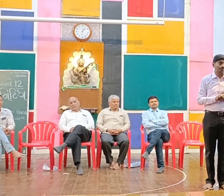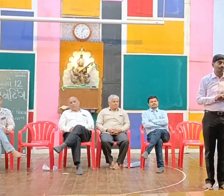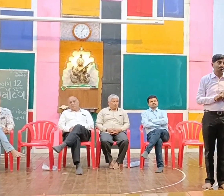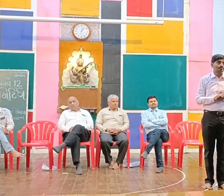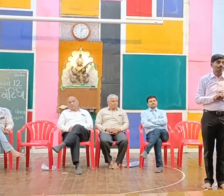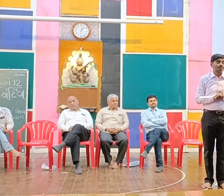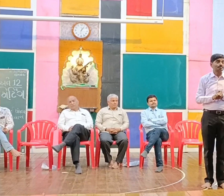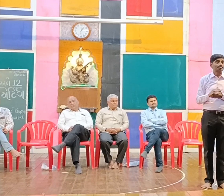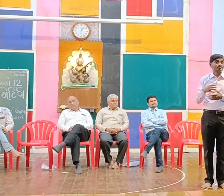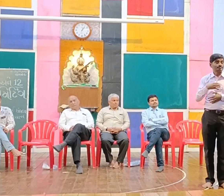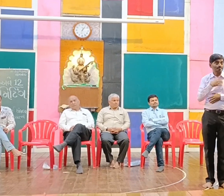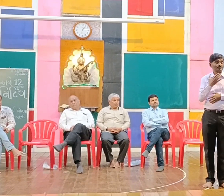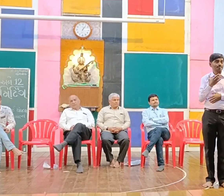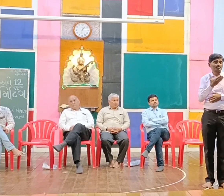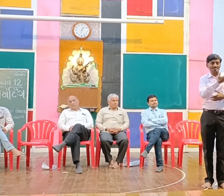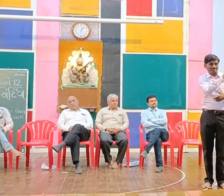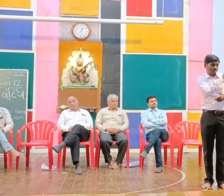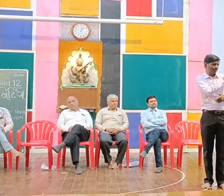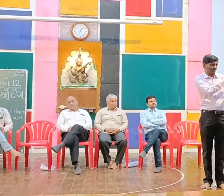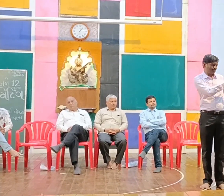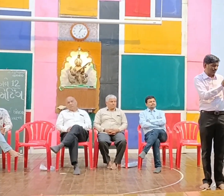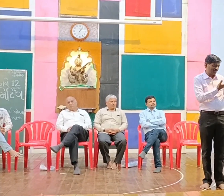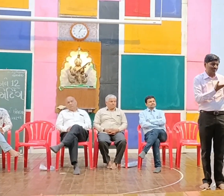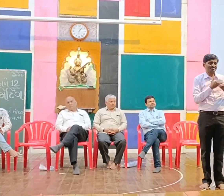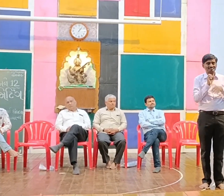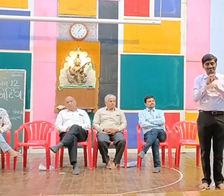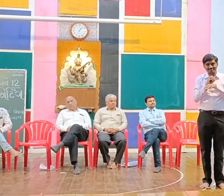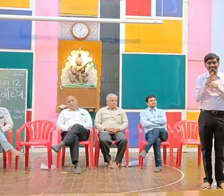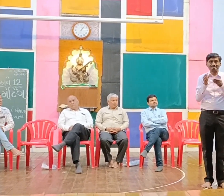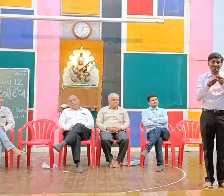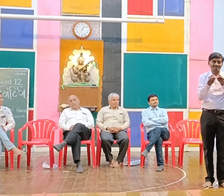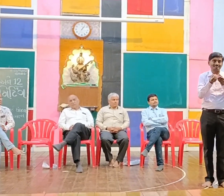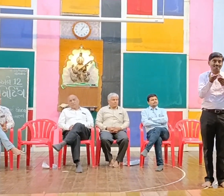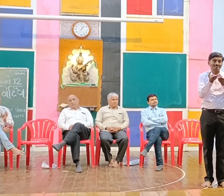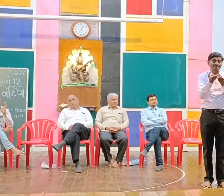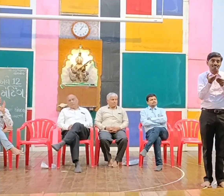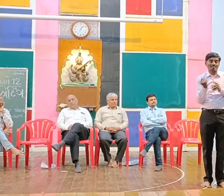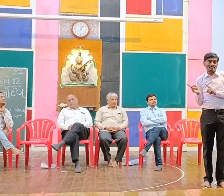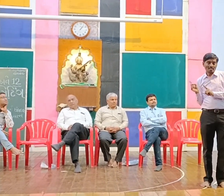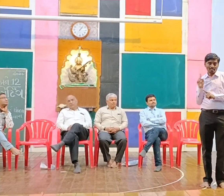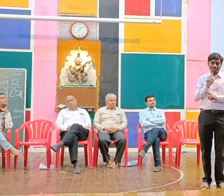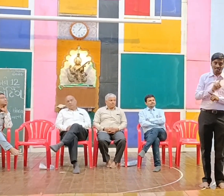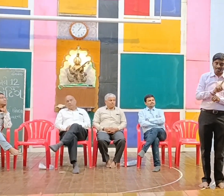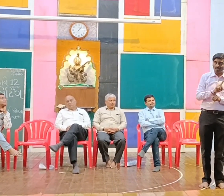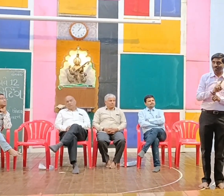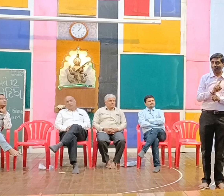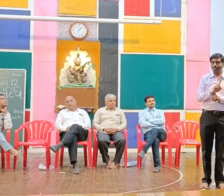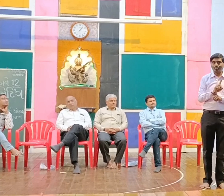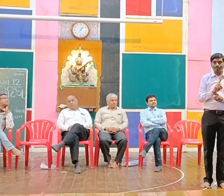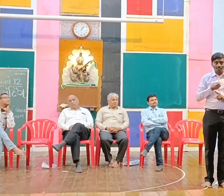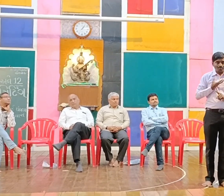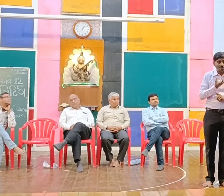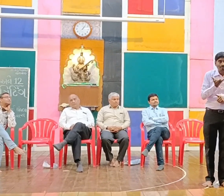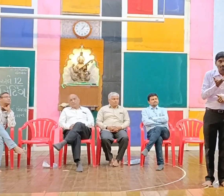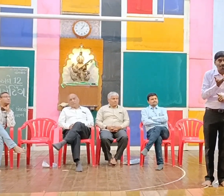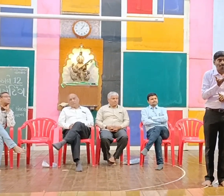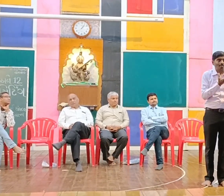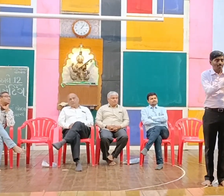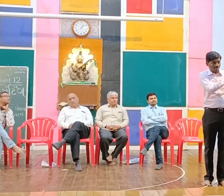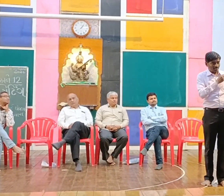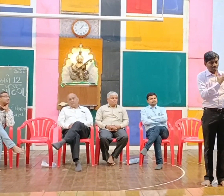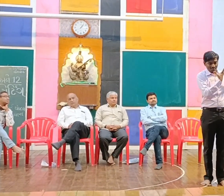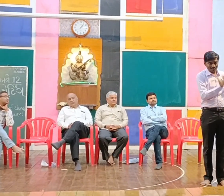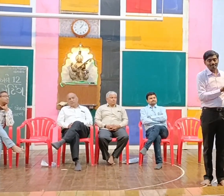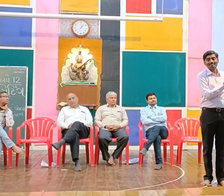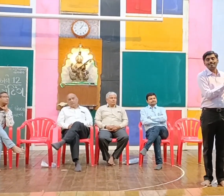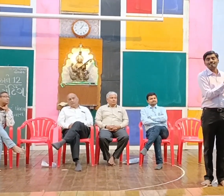શૈલેષભાઈએ એમ કીધેલું કે તમે આવો અને પ્રેરણાની થોડી વાતો કરો, પણ અહીંયા આવ્યા પછી એમ લાગે છે કે પ્રેરણા તો અમારે તમારી પાસેથી લેવાની